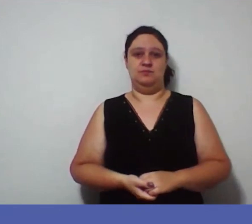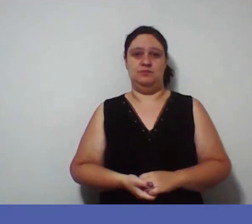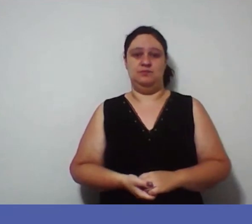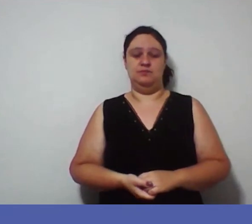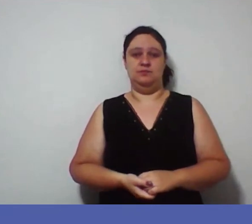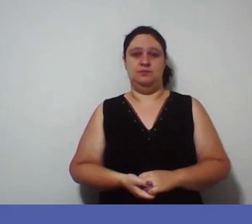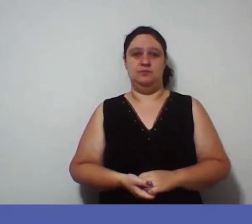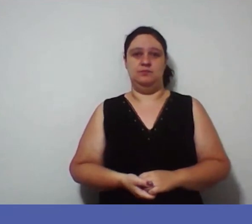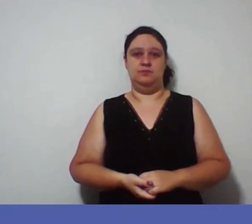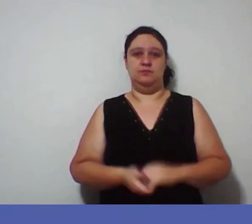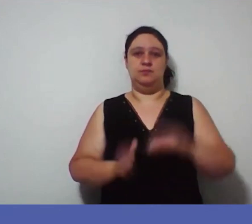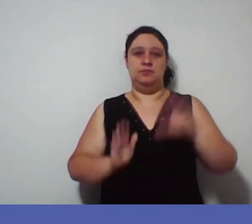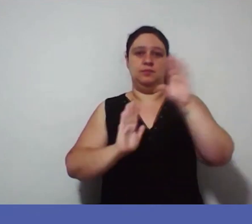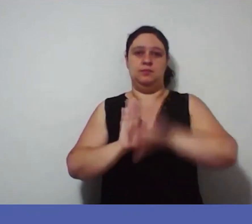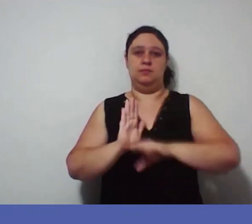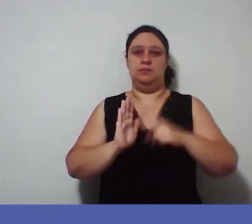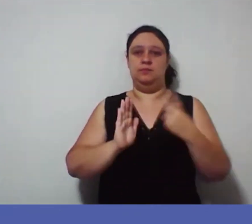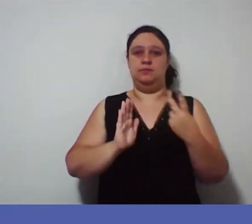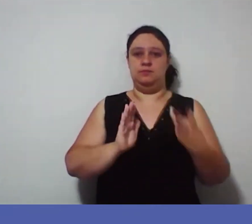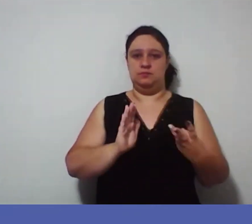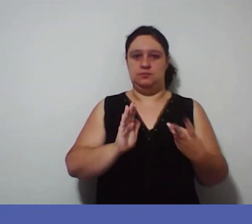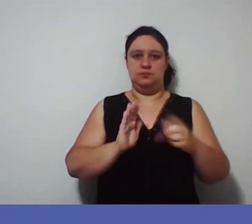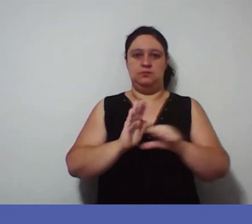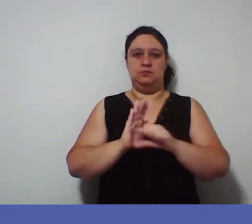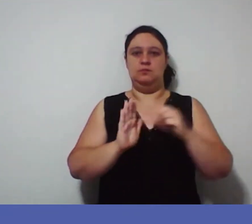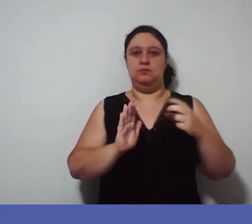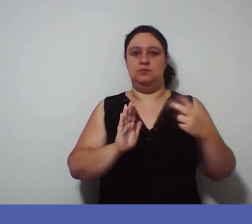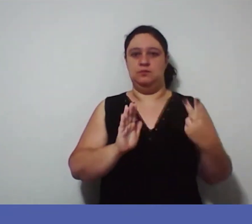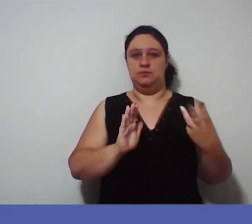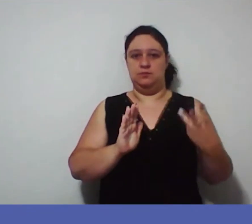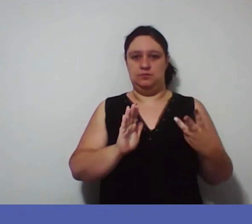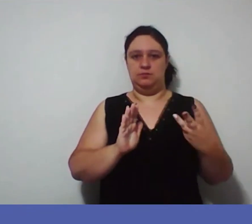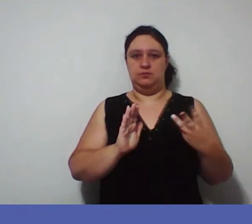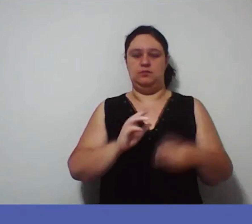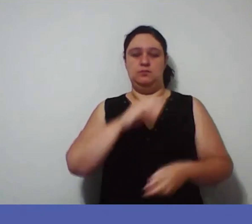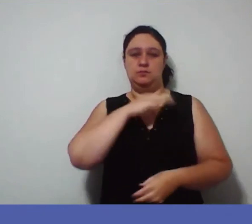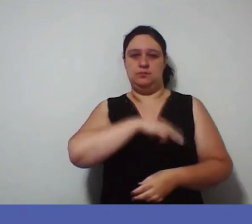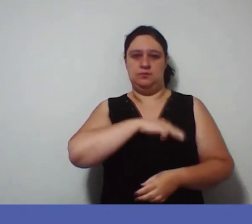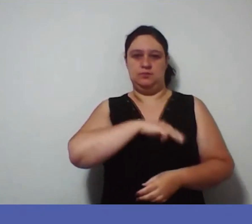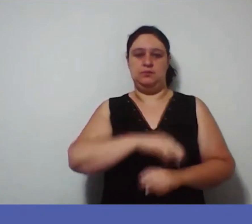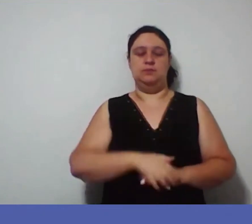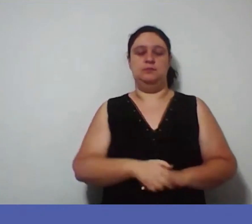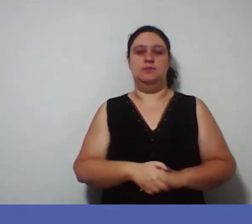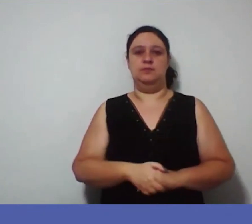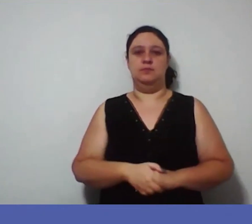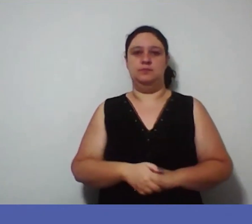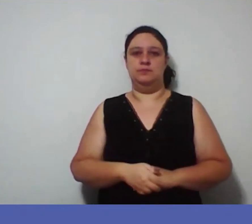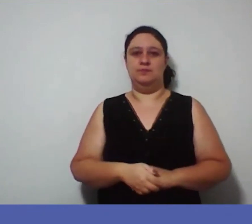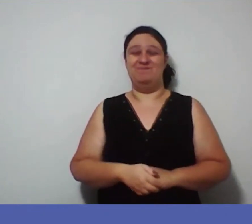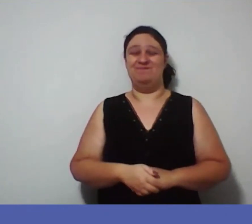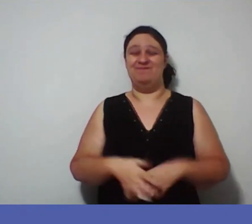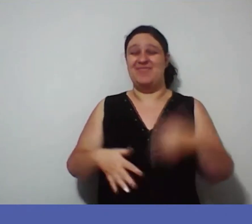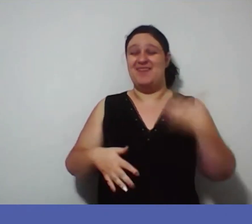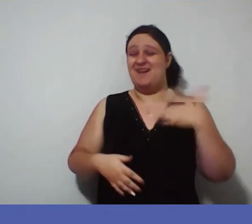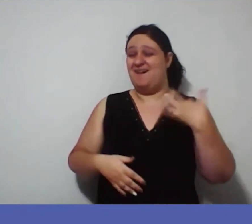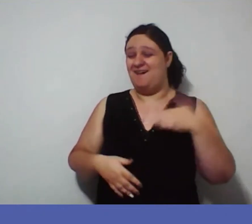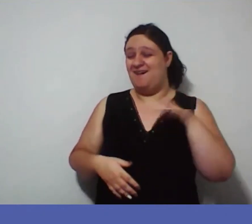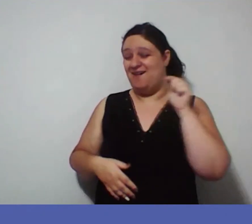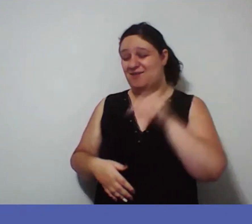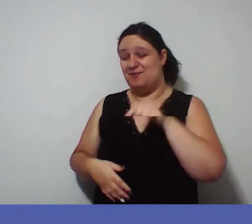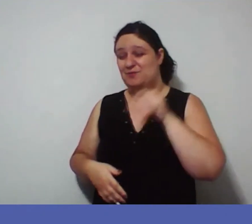Capítulo 23, versículo 23 de Mateus. Ai de vós, escribas e fariseus